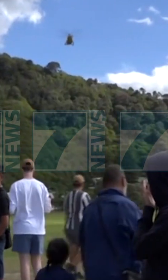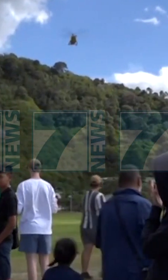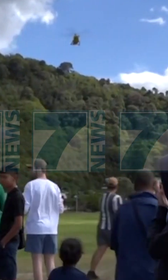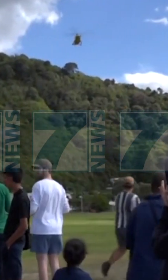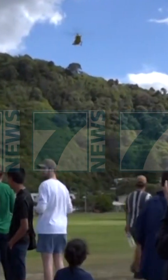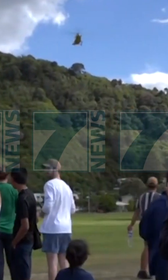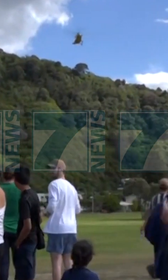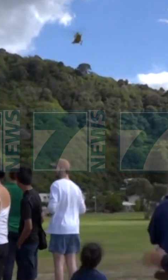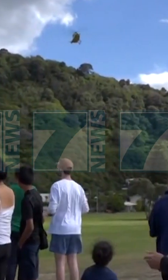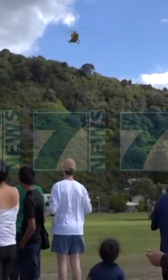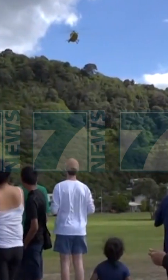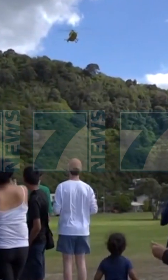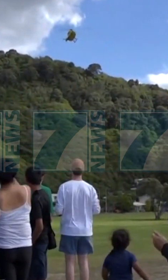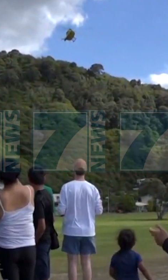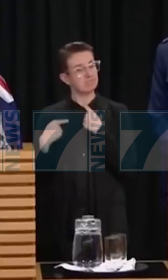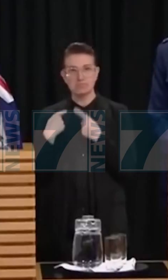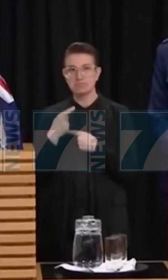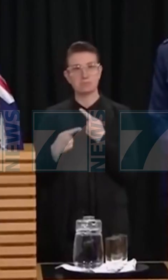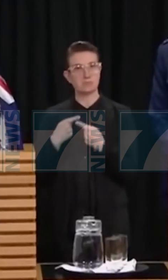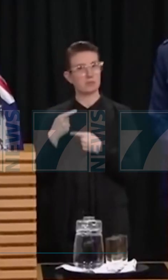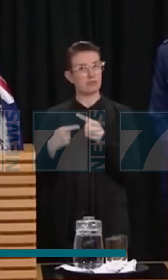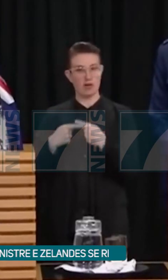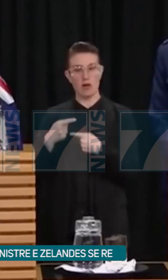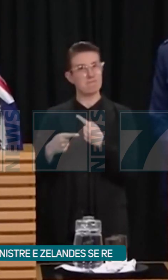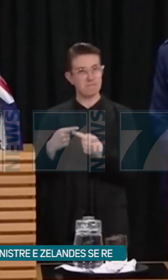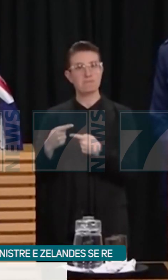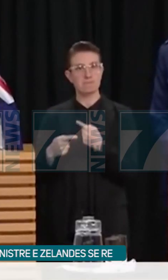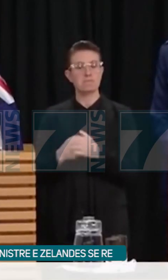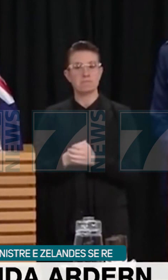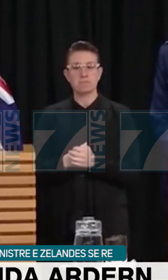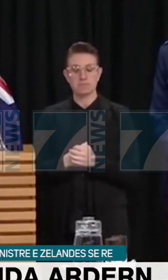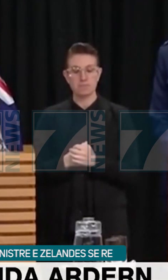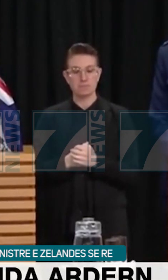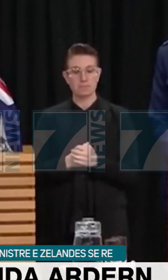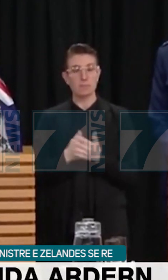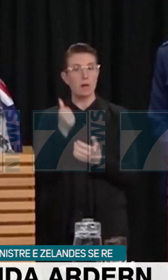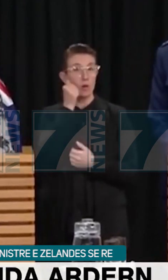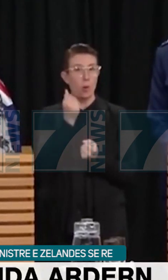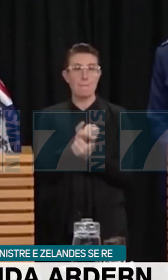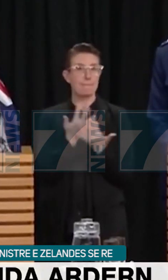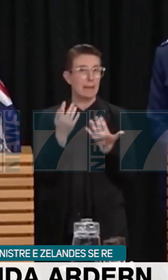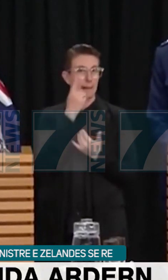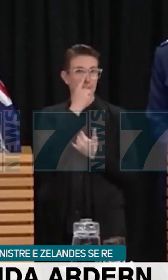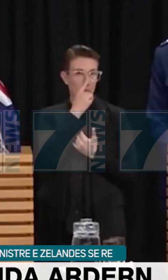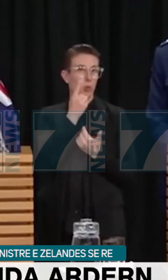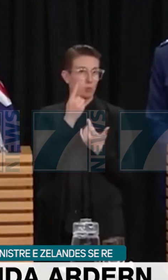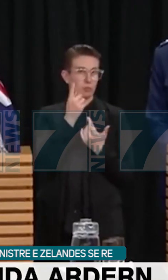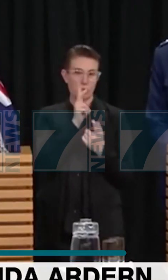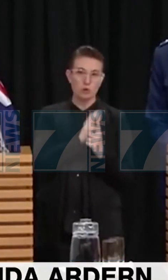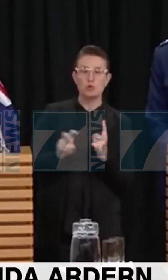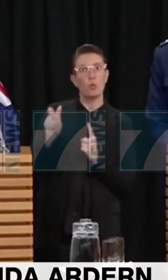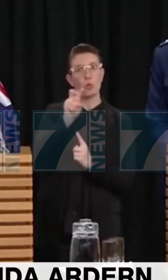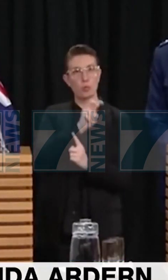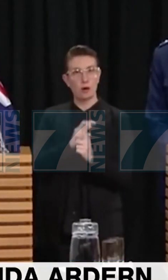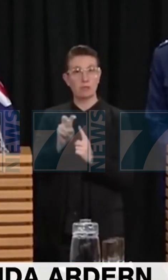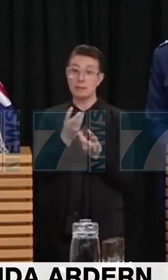bardhë, ndërsa 23 vet arritën të shpëtonin. E dim se ka pasur një numër turistësh përreth ishullit në atë kohë, si dhe qytetarë të vendit,